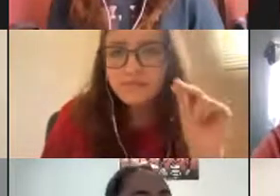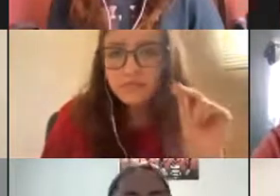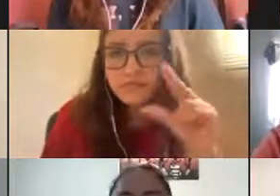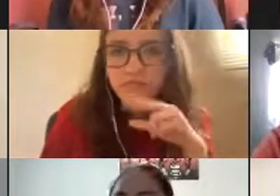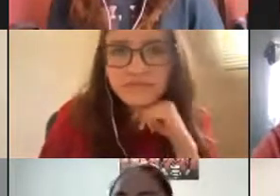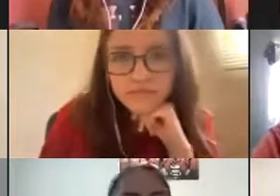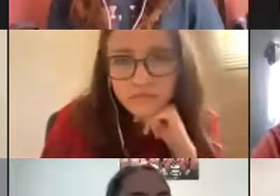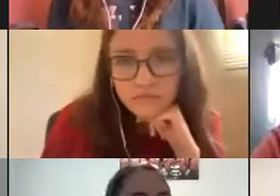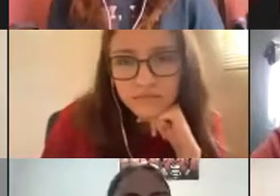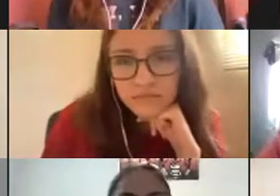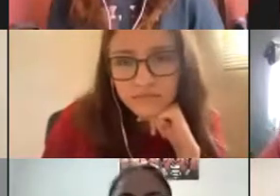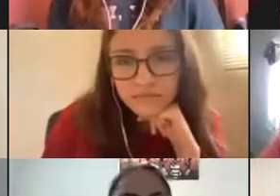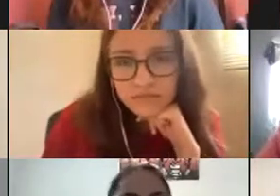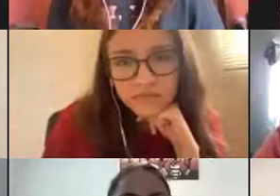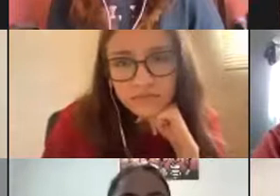¿Nadie tiene firma?